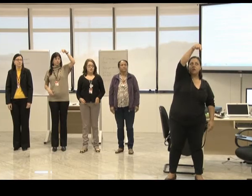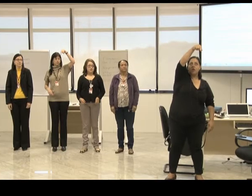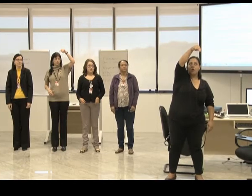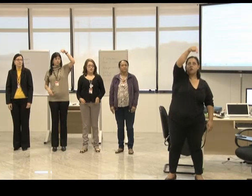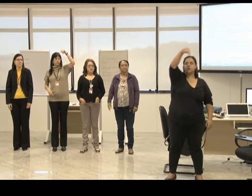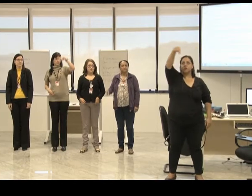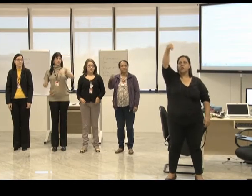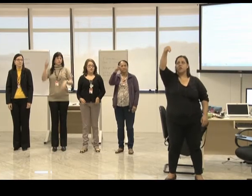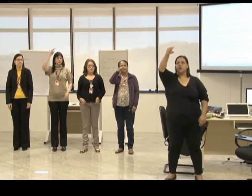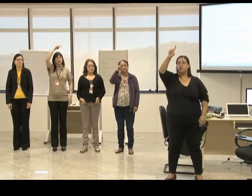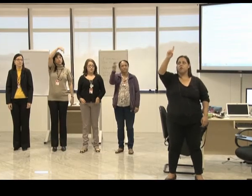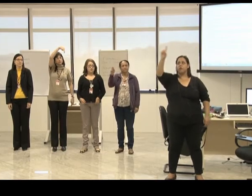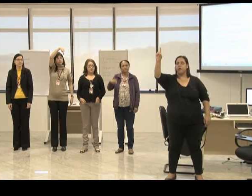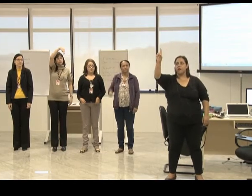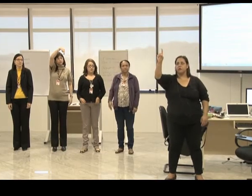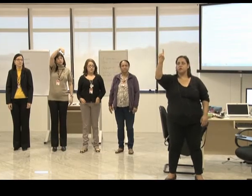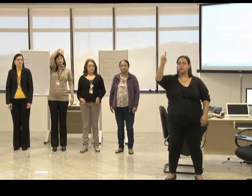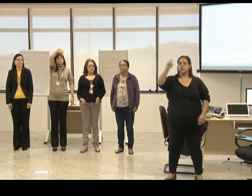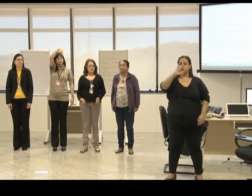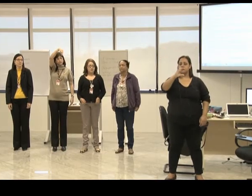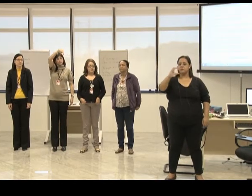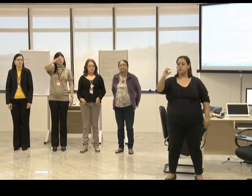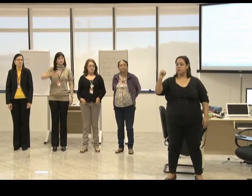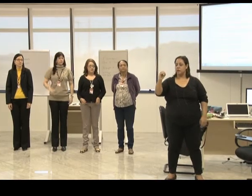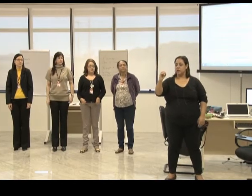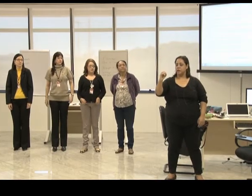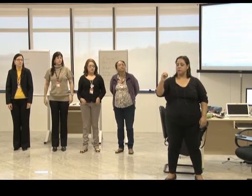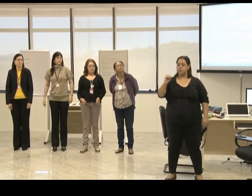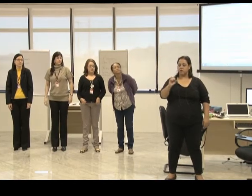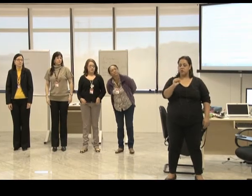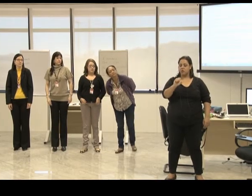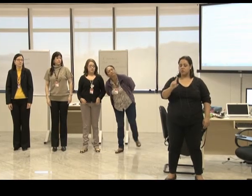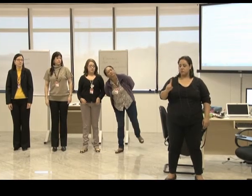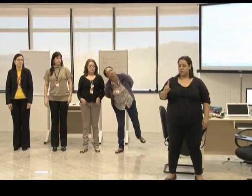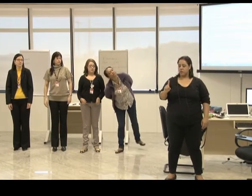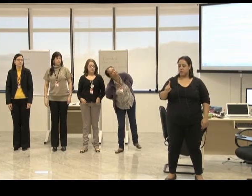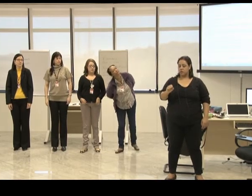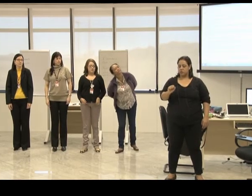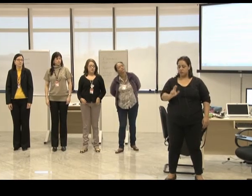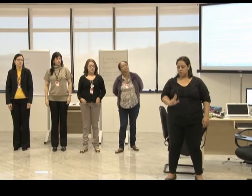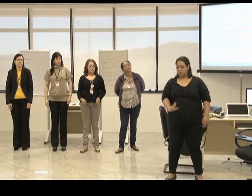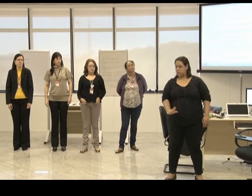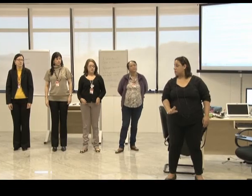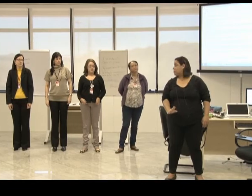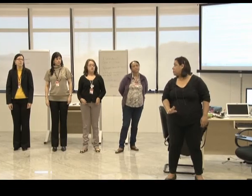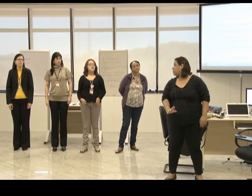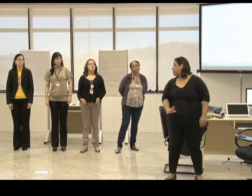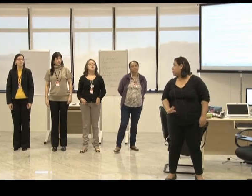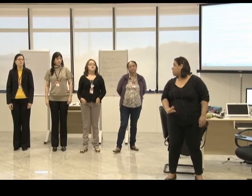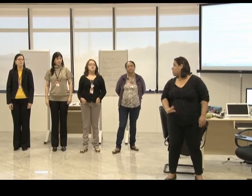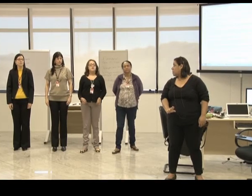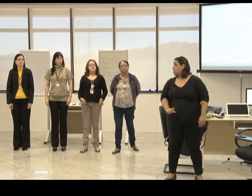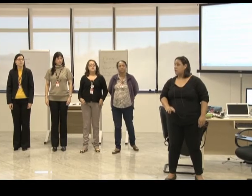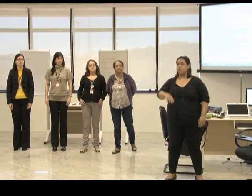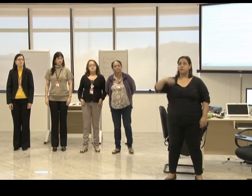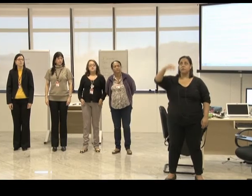Norte, Nordeste, Centro-Oeste, Sudeste, Sul. Então, eu faço o